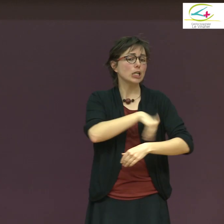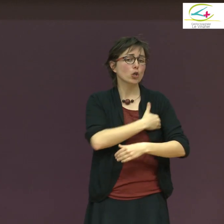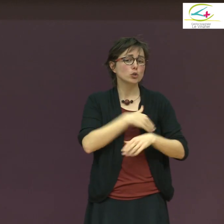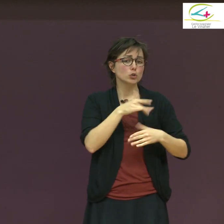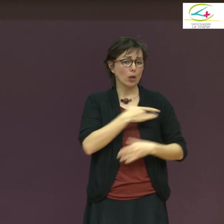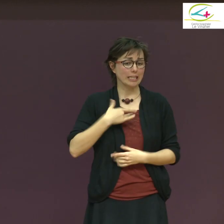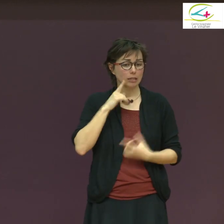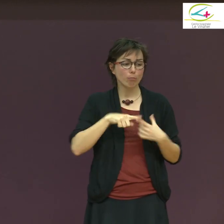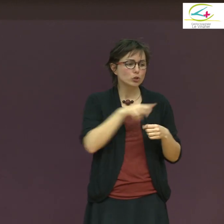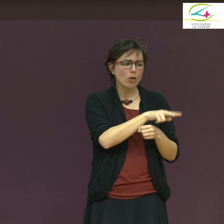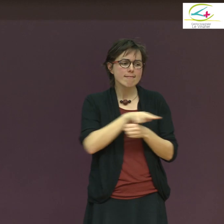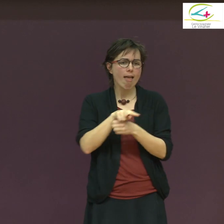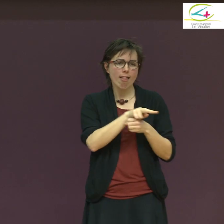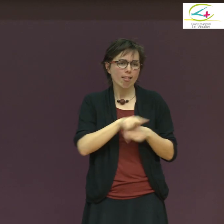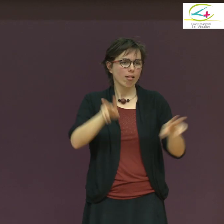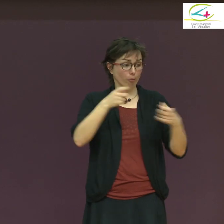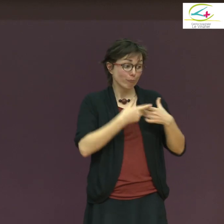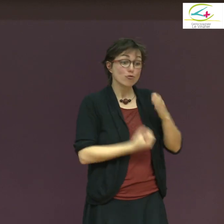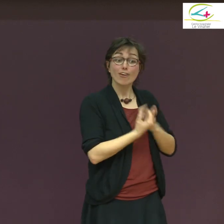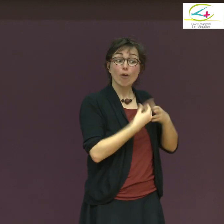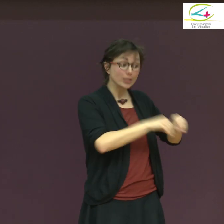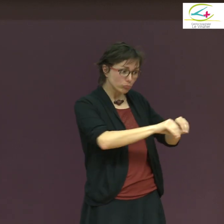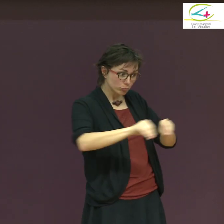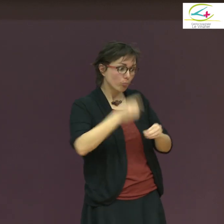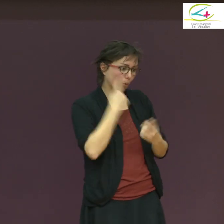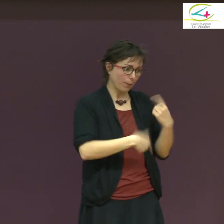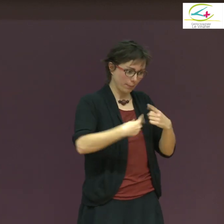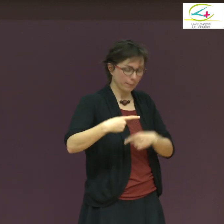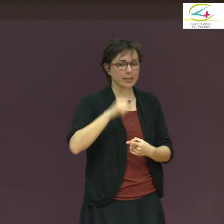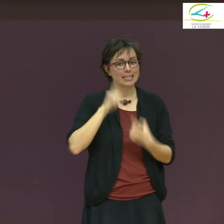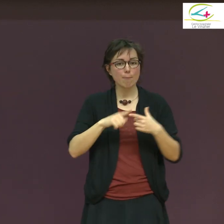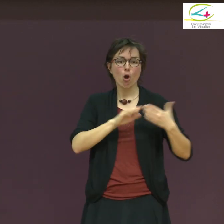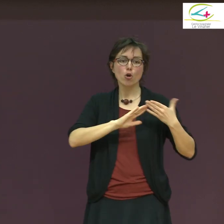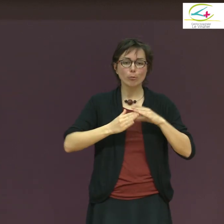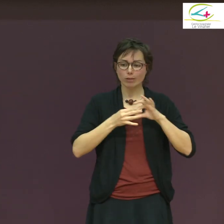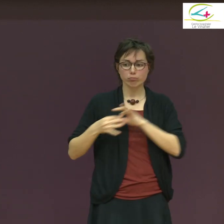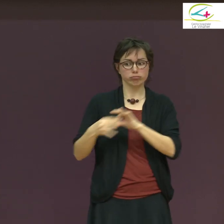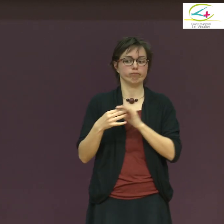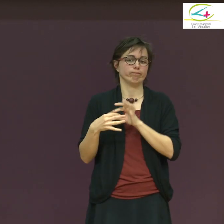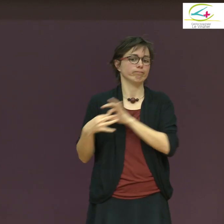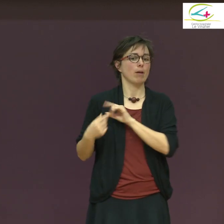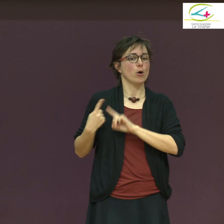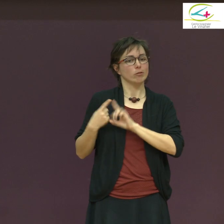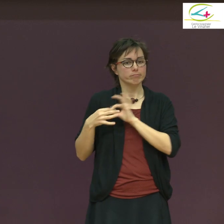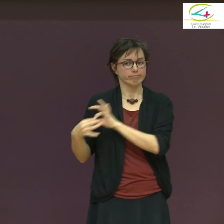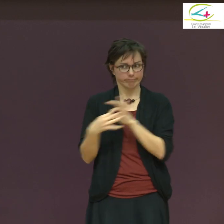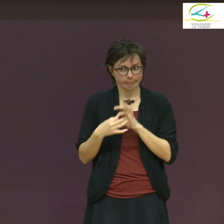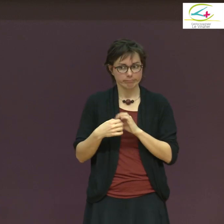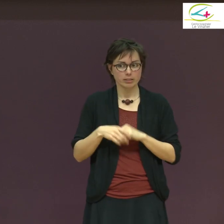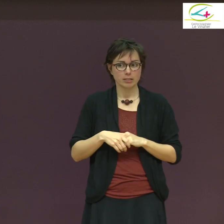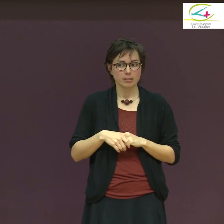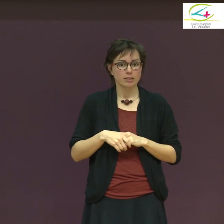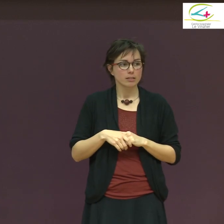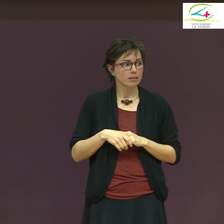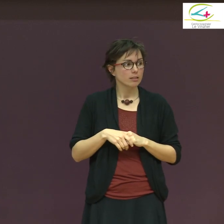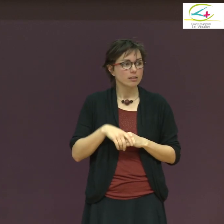c'est-à-dire les citoyens, mais c'est une nouvelle formation qui arrive. Et puis le soutien de la communauté qui est particulièrement important, notamment la problématique de l'isole. Monsieur, par rapport à